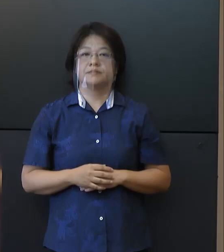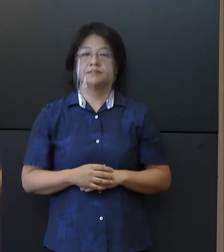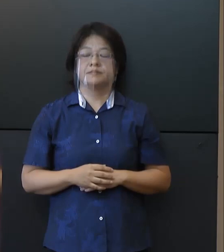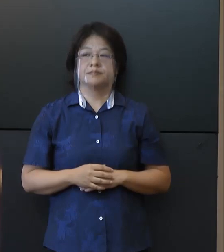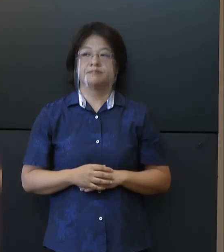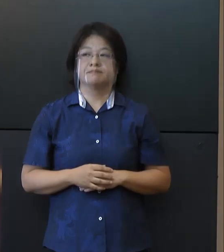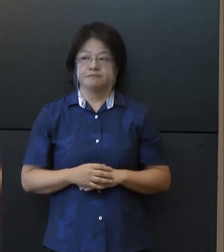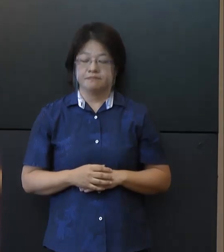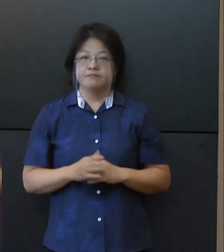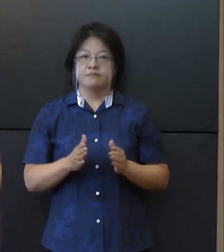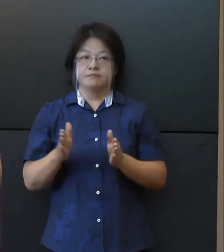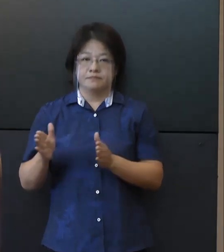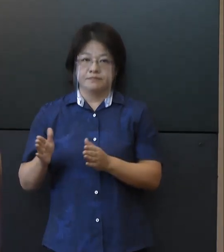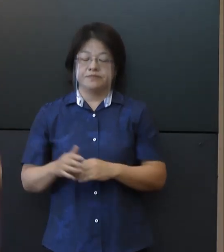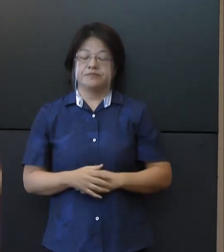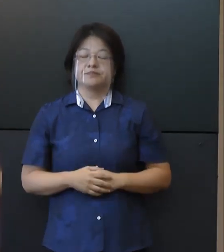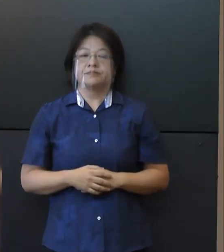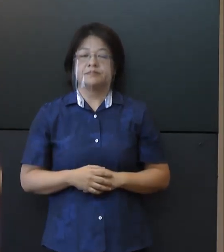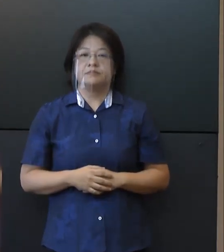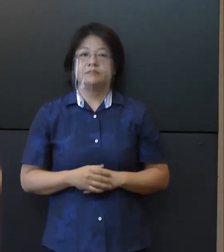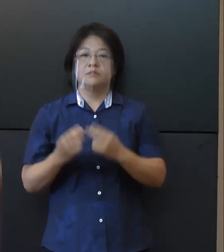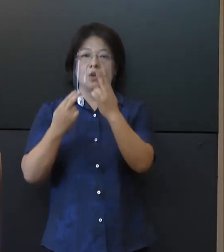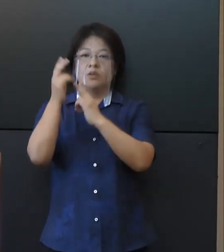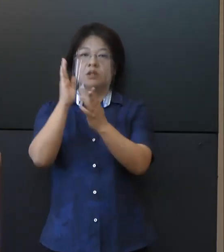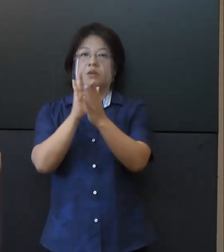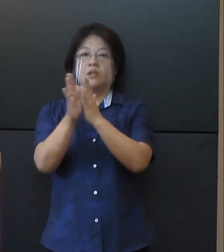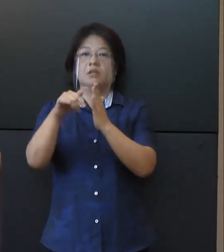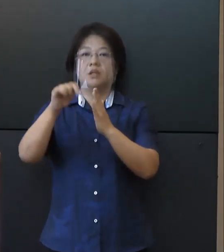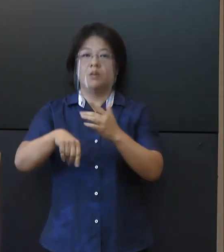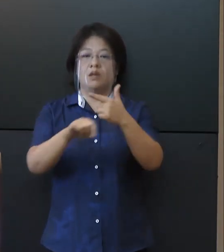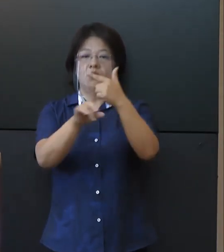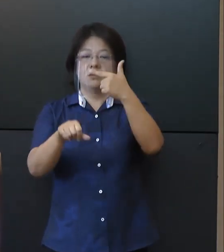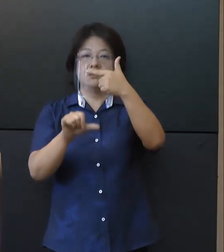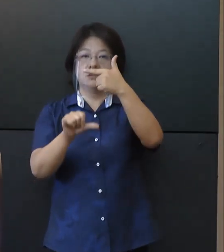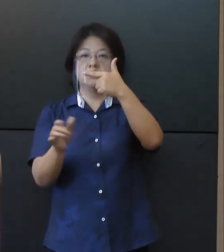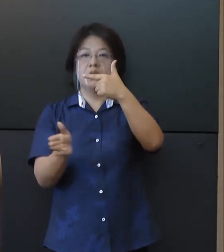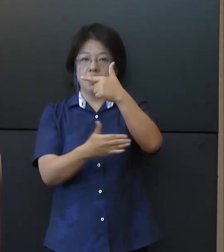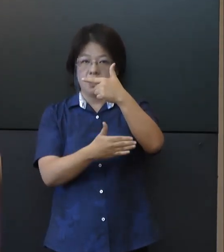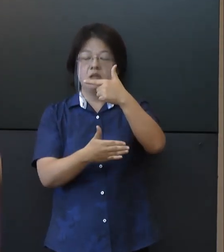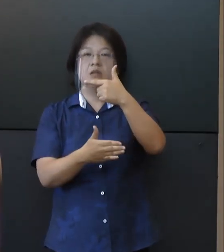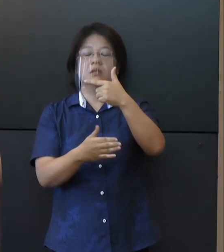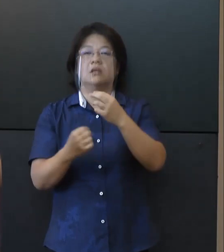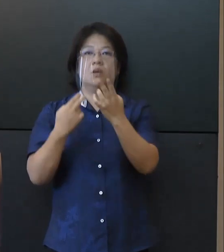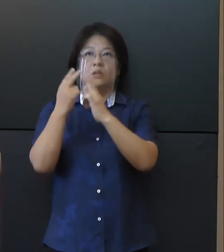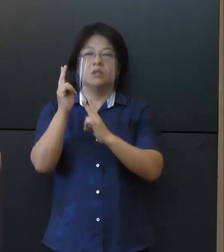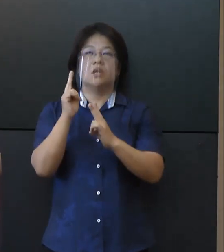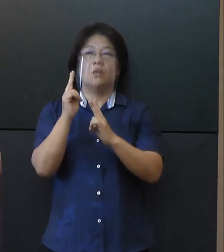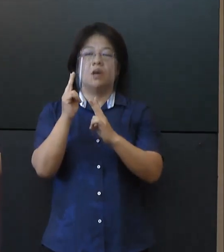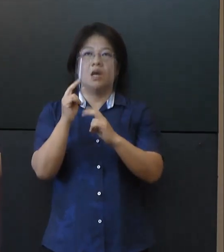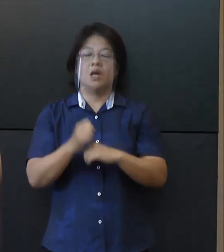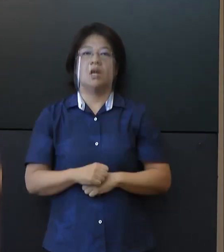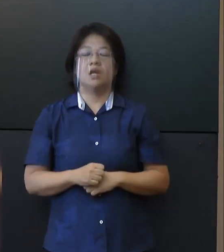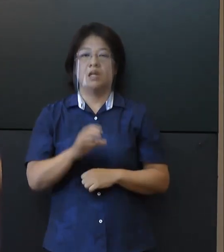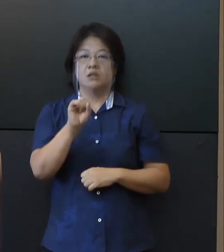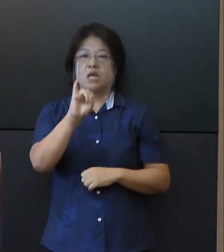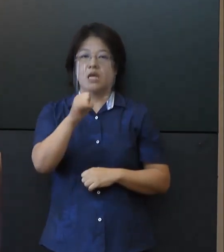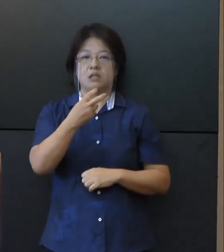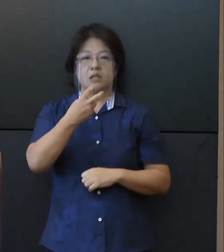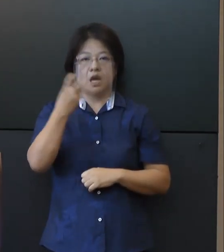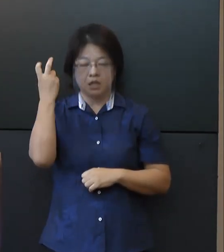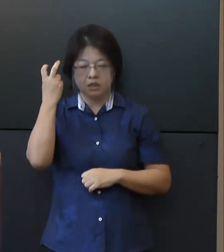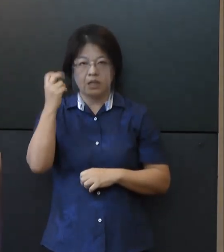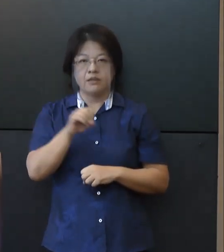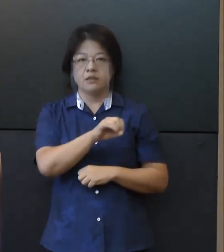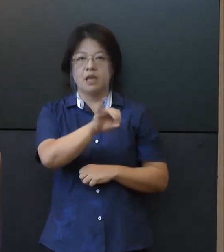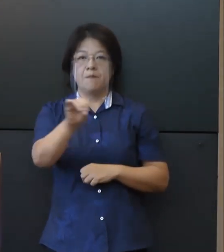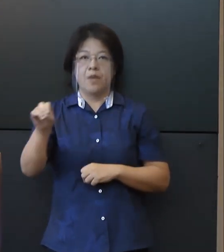次に、沖縄県では6月5日より 沖縄再発見キャンペーン事業を実